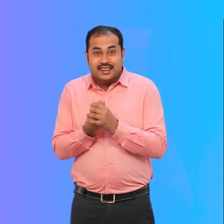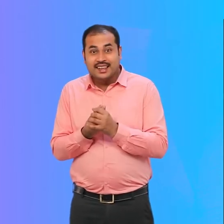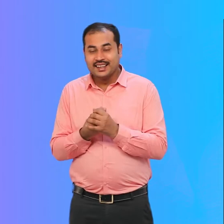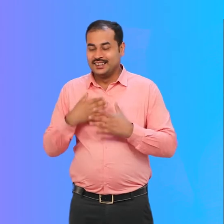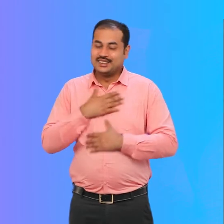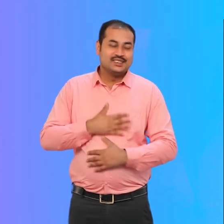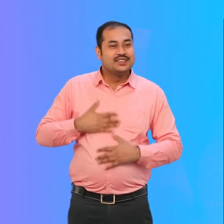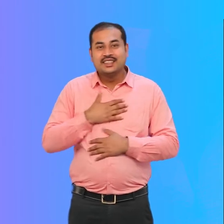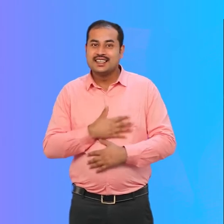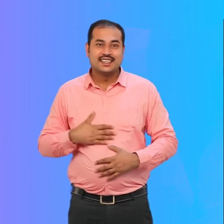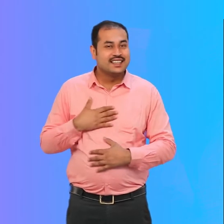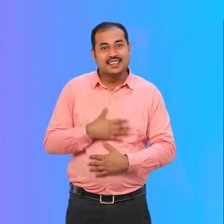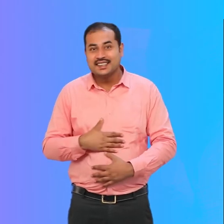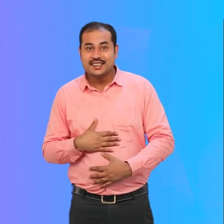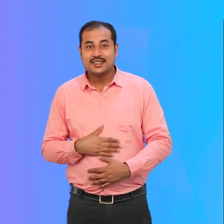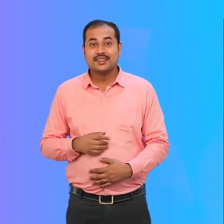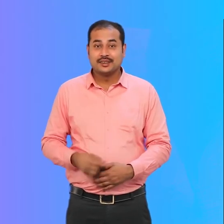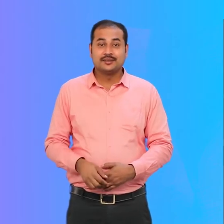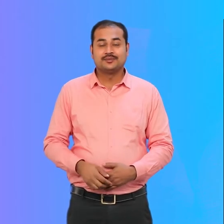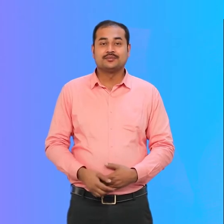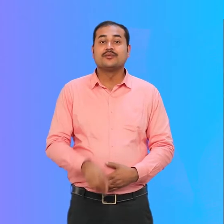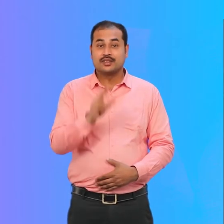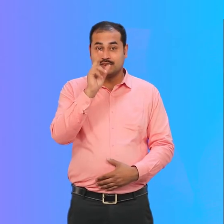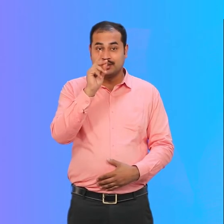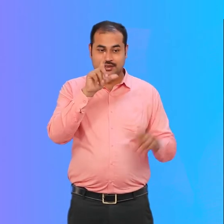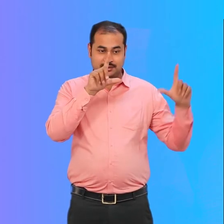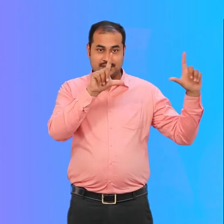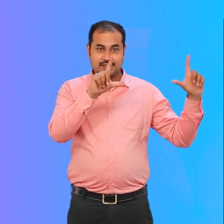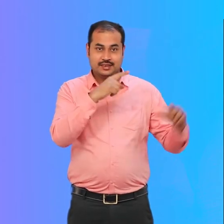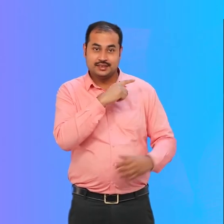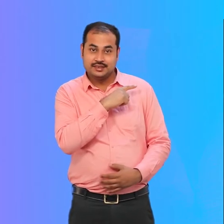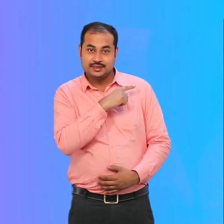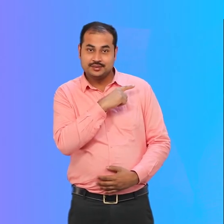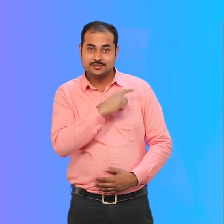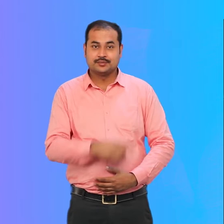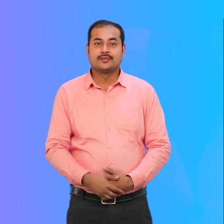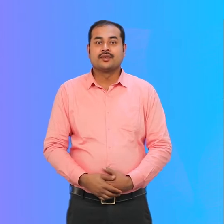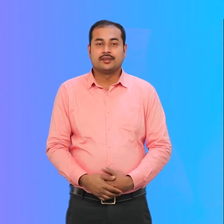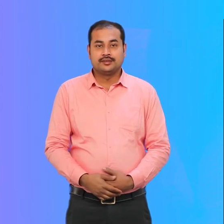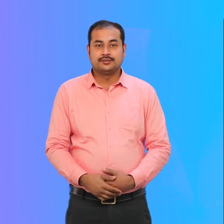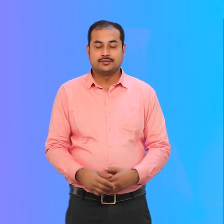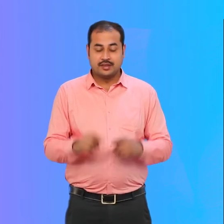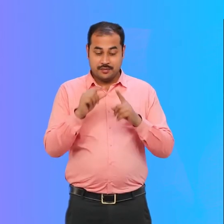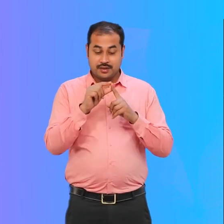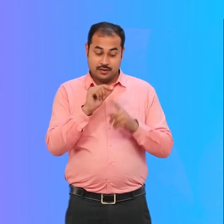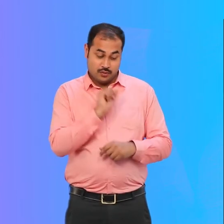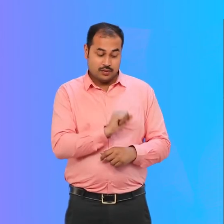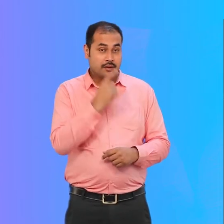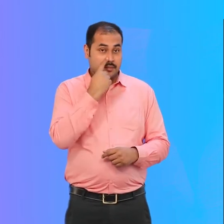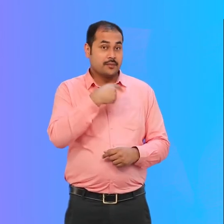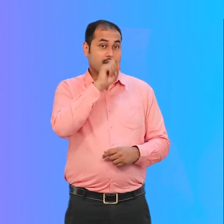साथ में मस्ती करेंगे तो कि दूसरे चित्र में प्रिया अपनी मम्मी को कहती